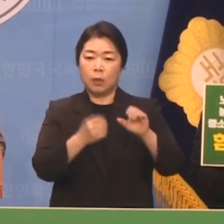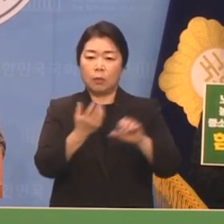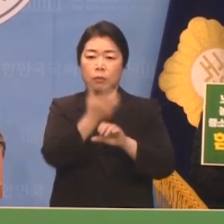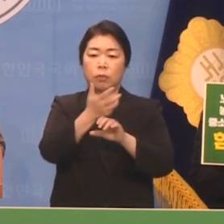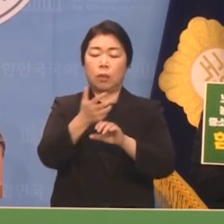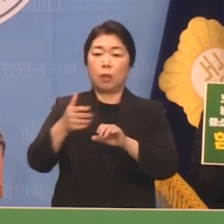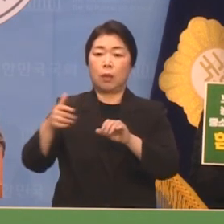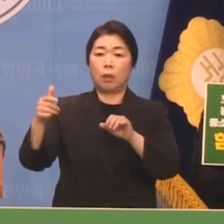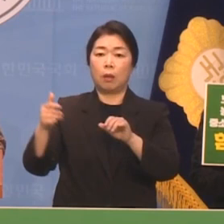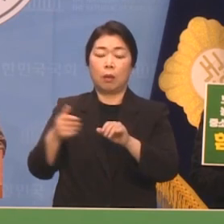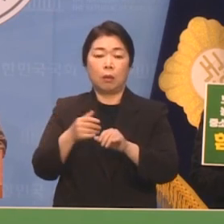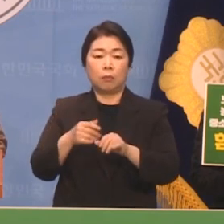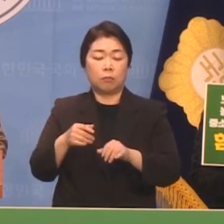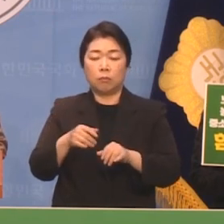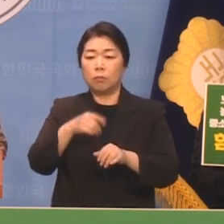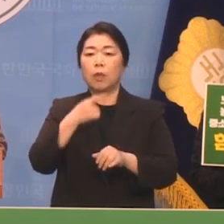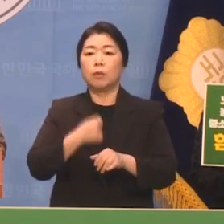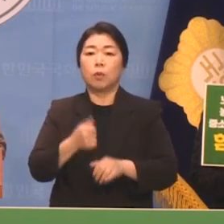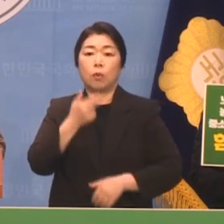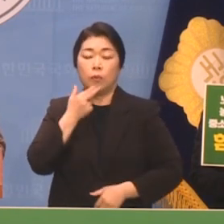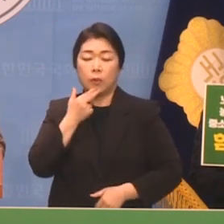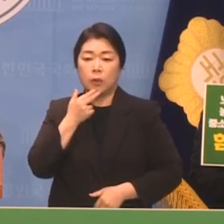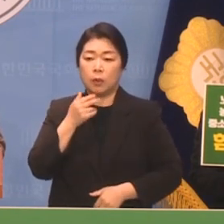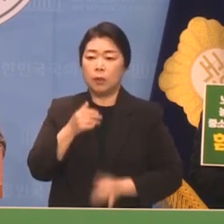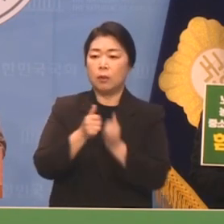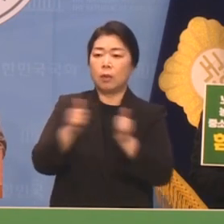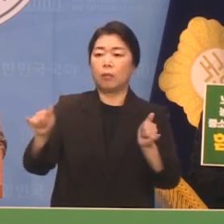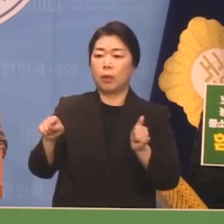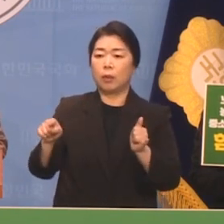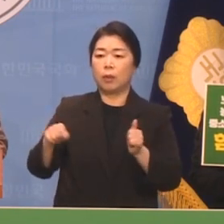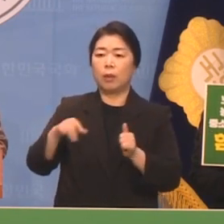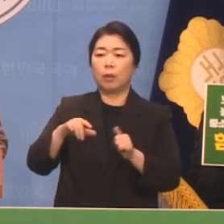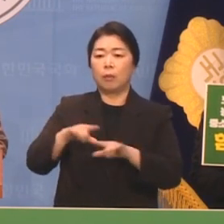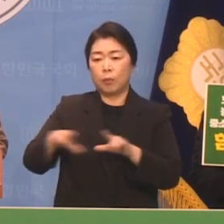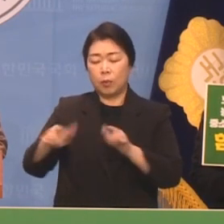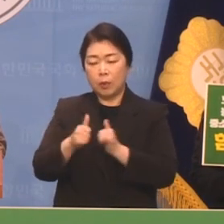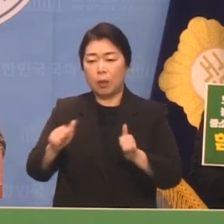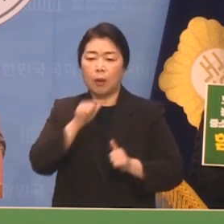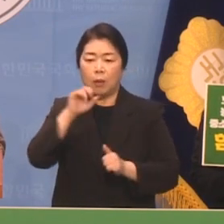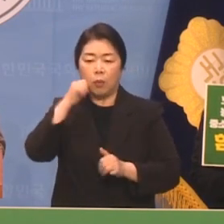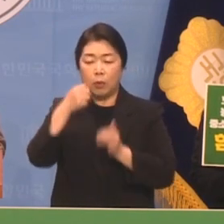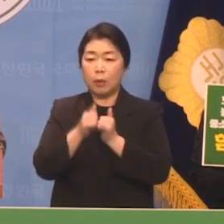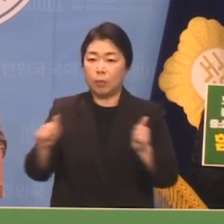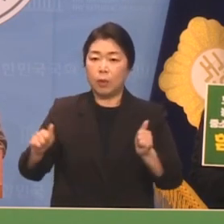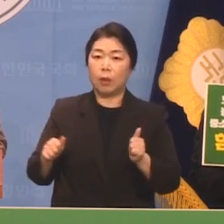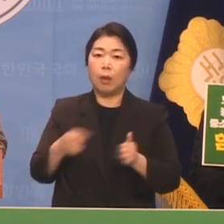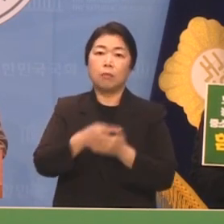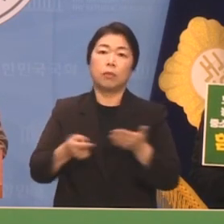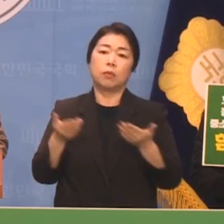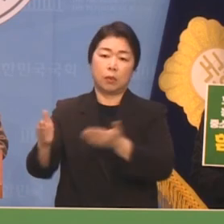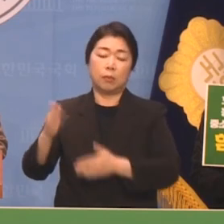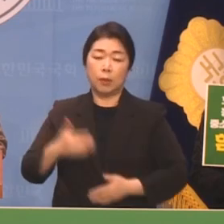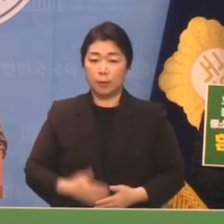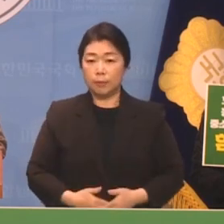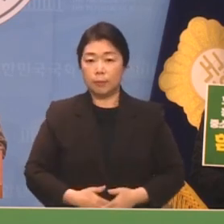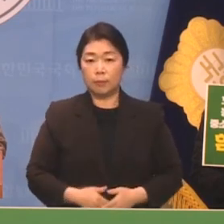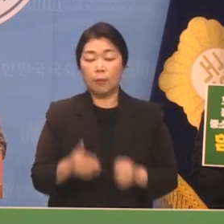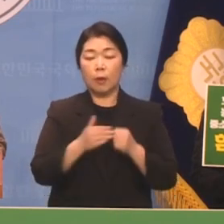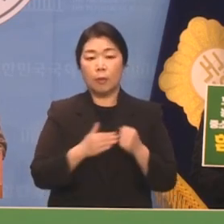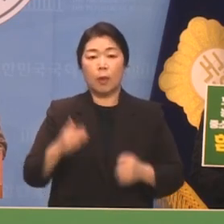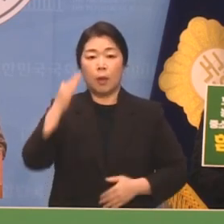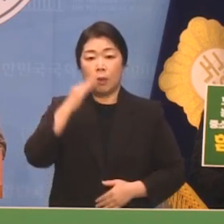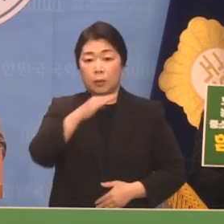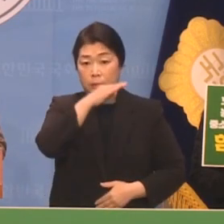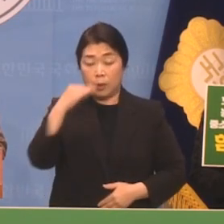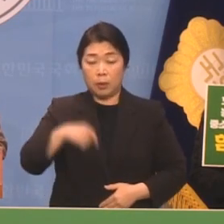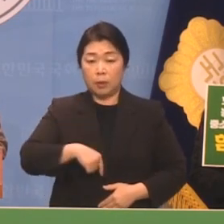덜한 취약계층에게 불평등하게 일어납니다. 녹색정의당은 정의로운 전환을 통해 기후위기에